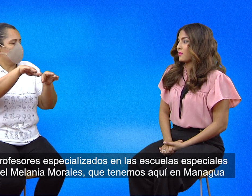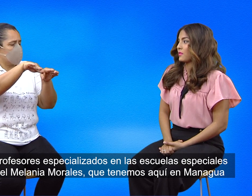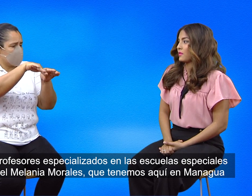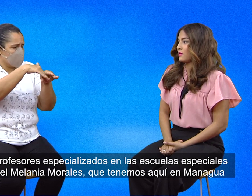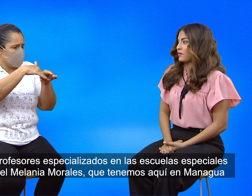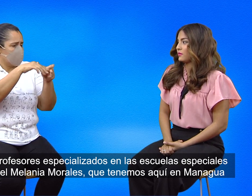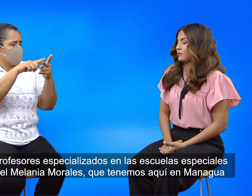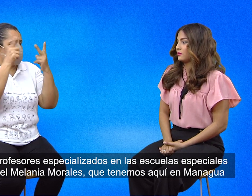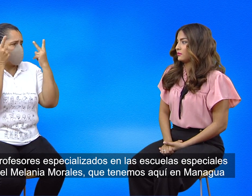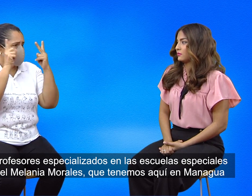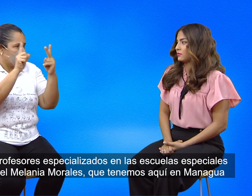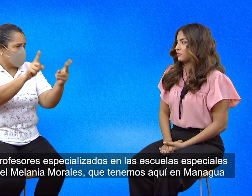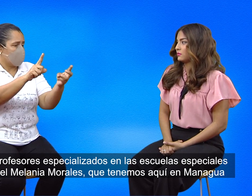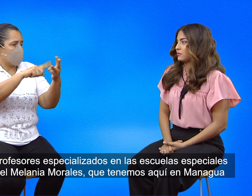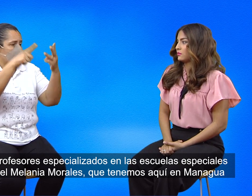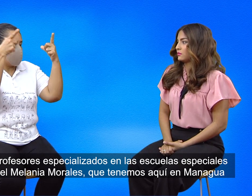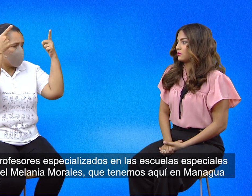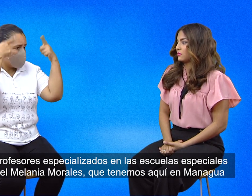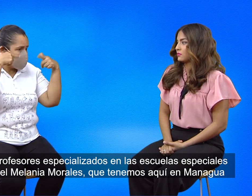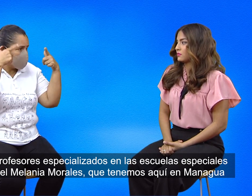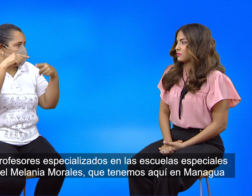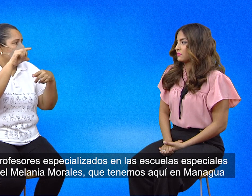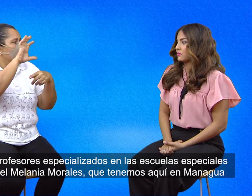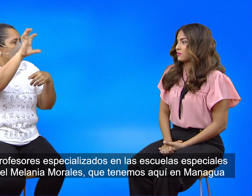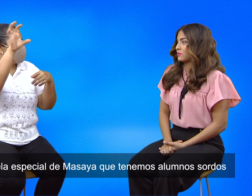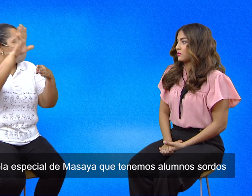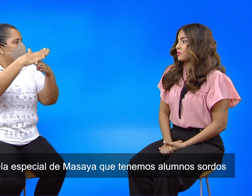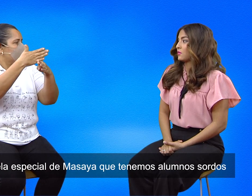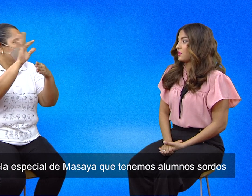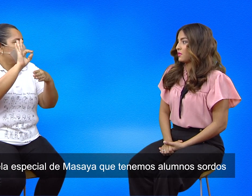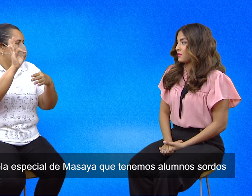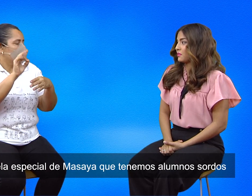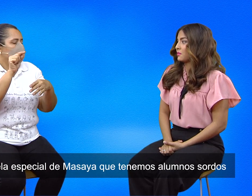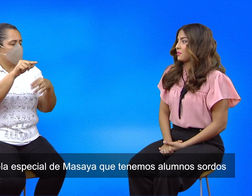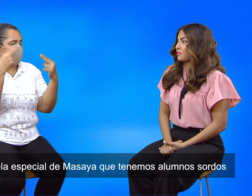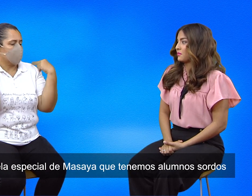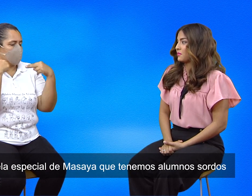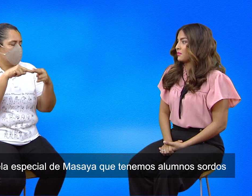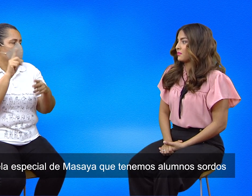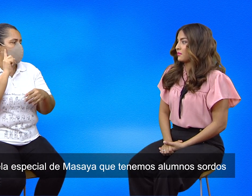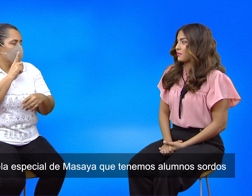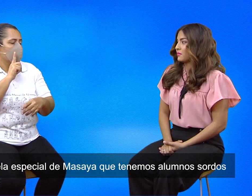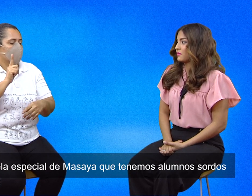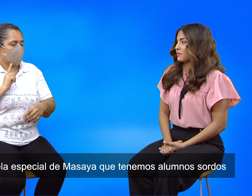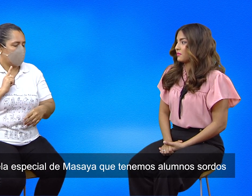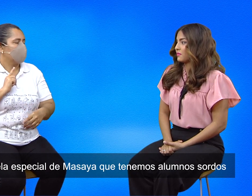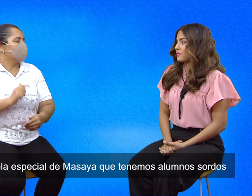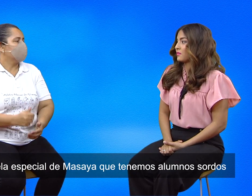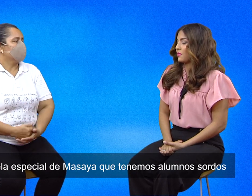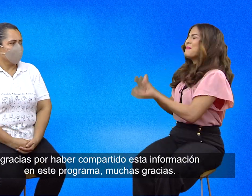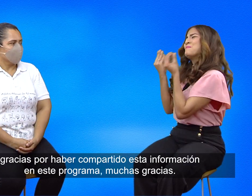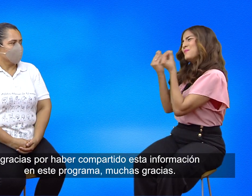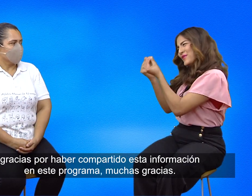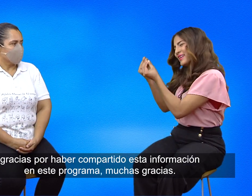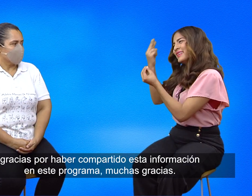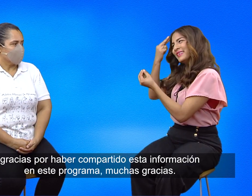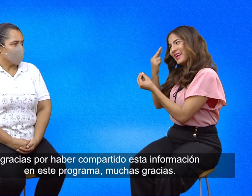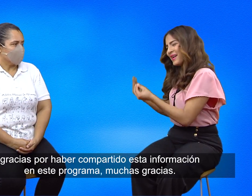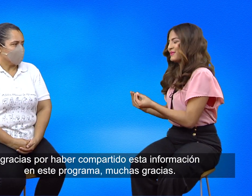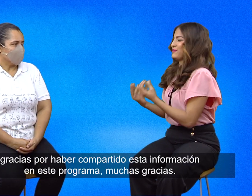escuelas especiales, como el Melania Morales que tenemos aquí en Managua, la Escuela Especial de Masaya. Tenemos alumnos sordos. Gracias